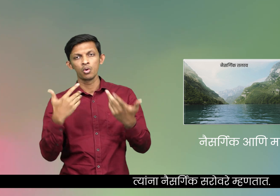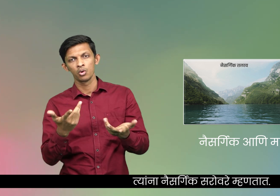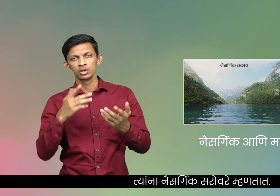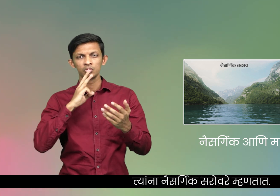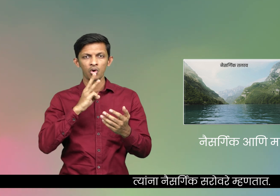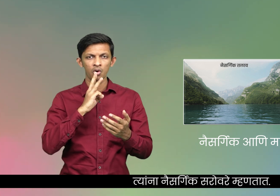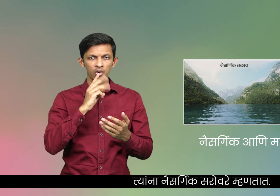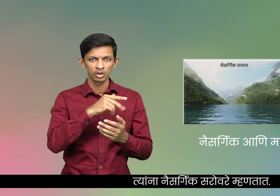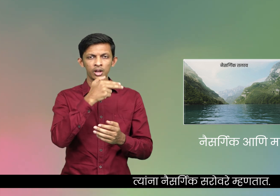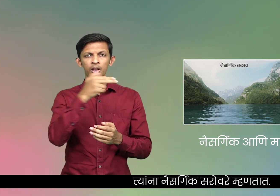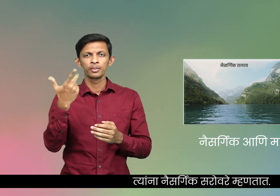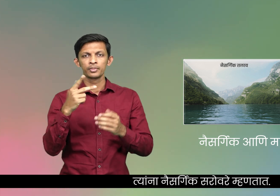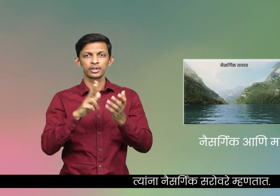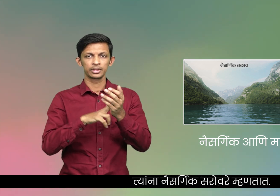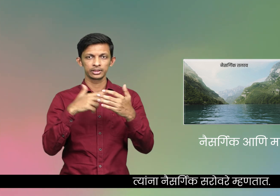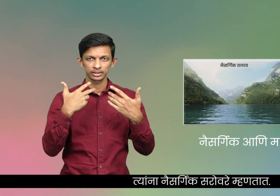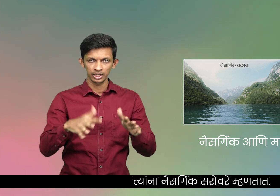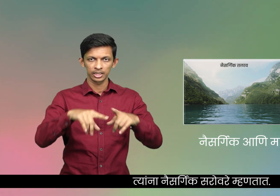त्यांना नैसर्गिक सरोवरे म्हणतात.